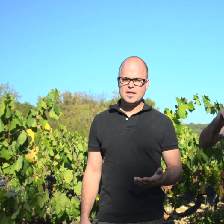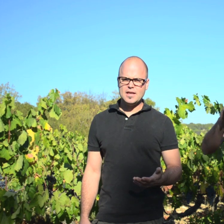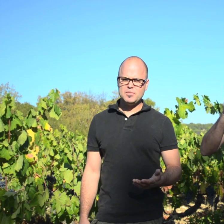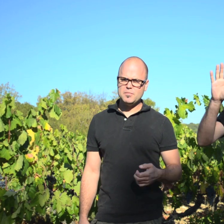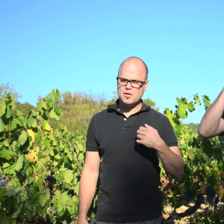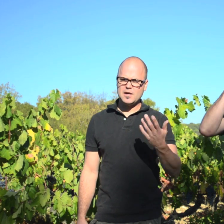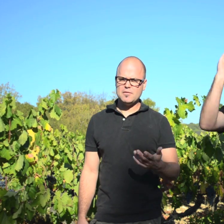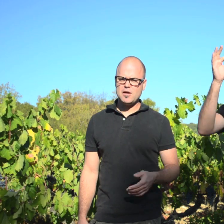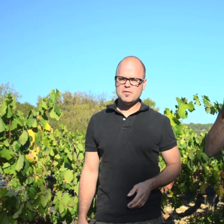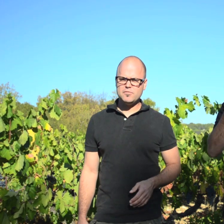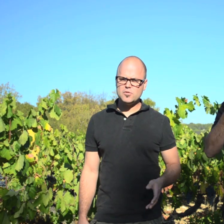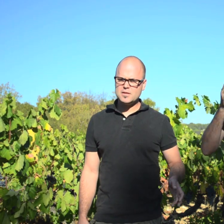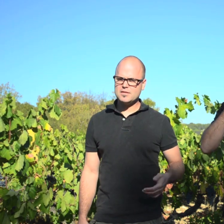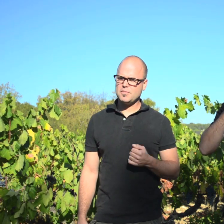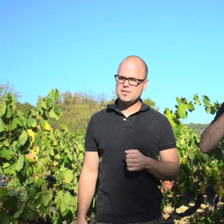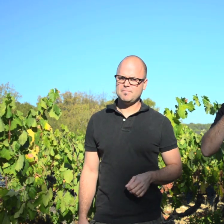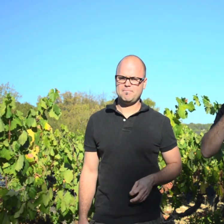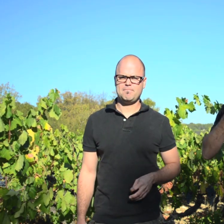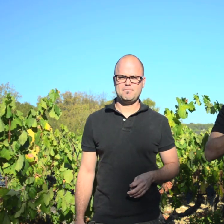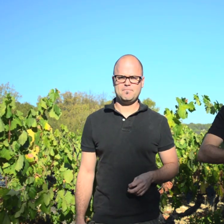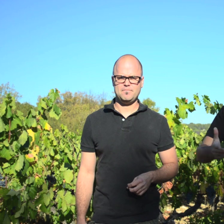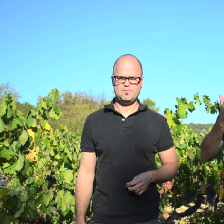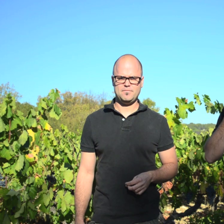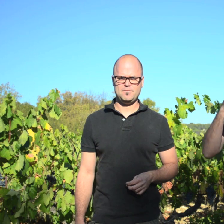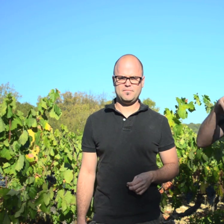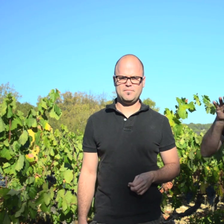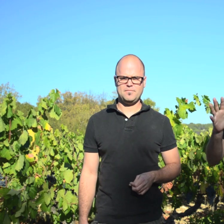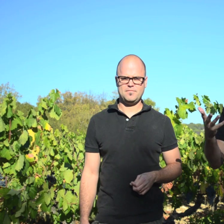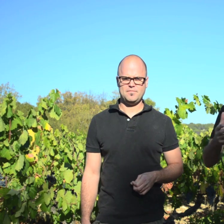œnologique. Et puis on va aller voir avec vous comment ça se passe.